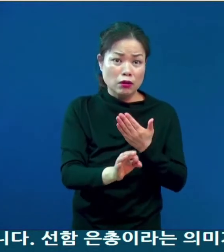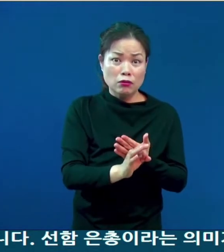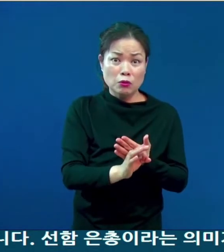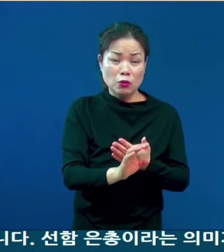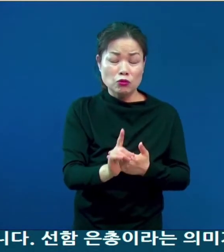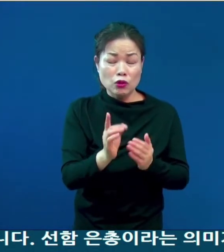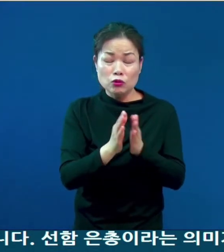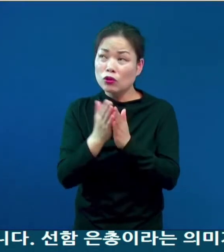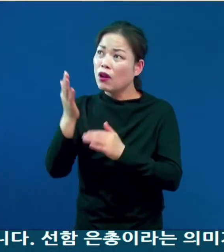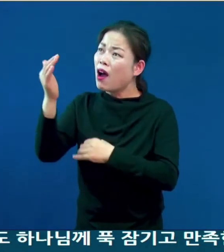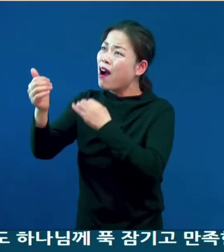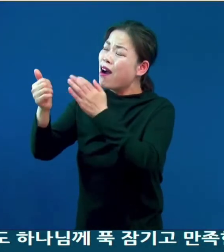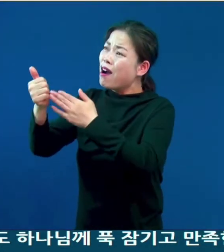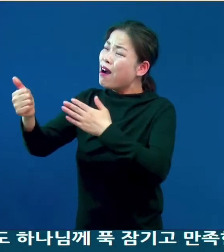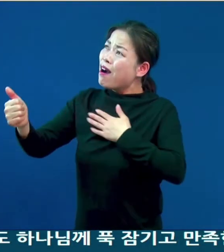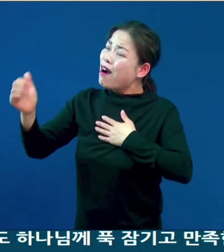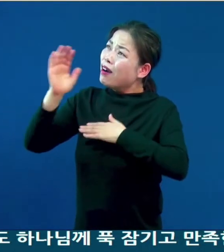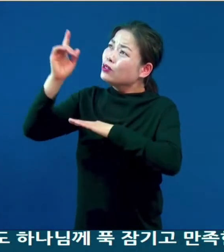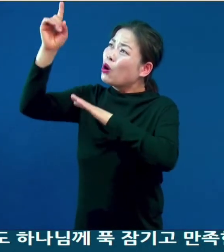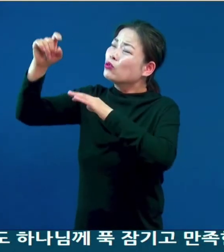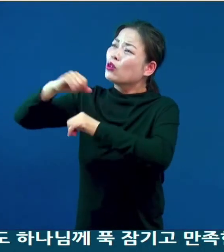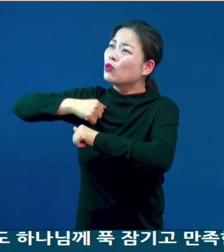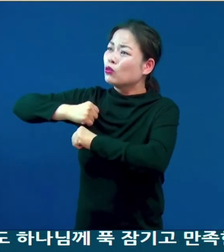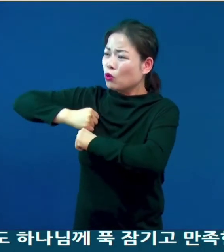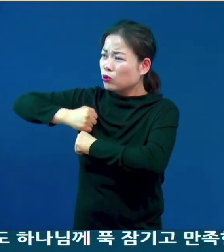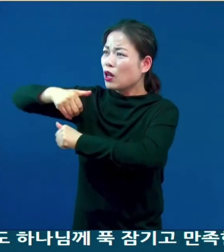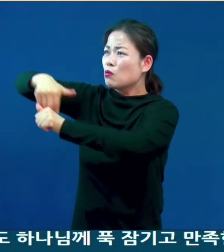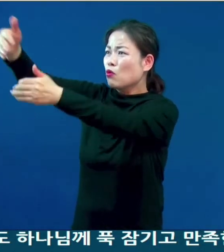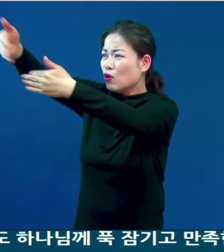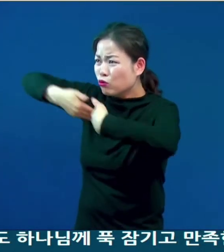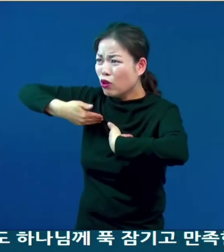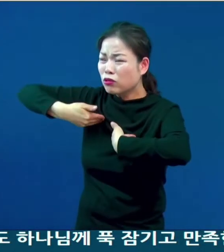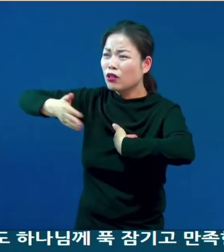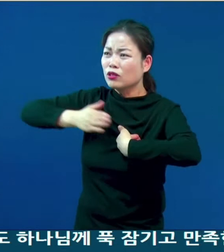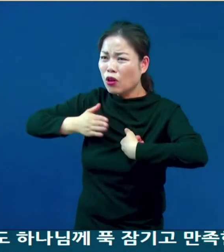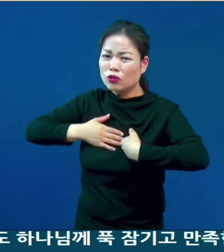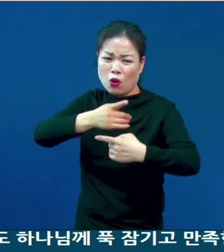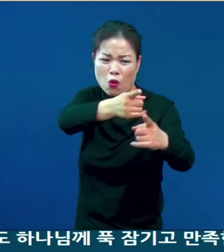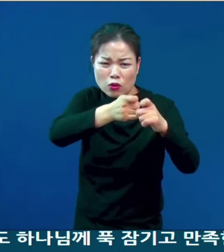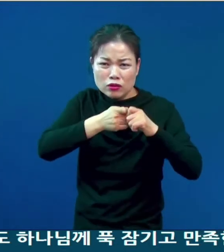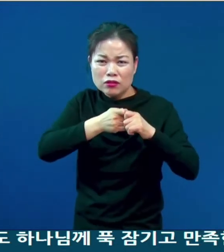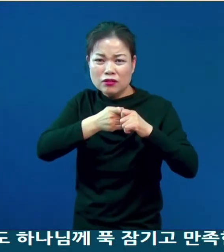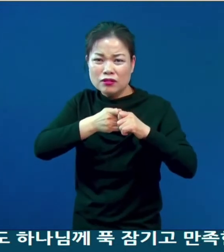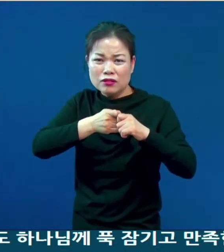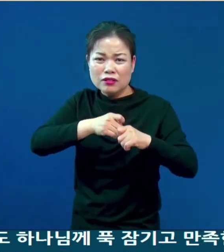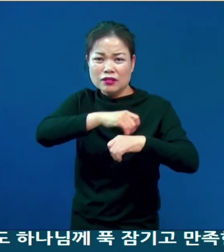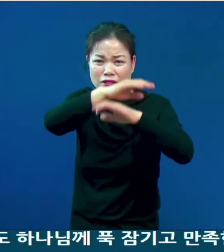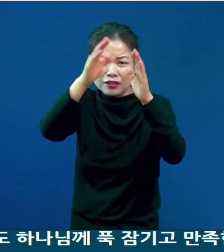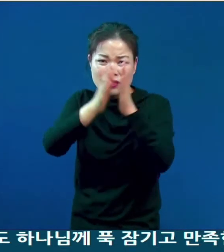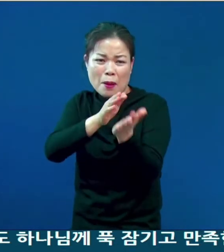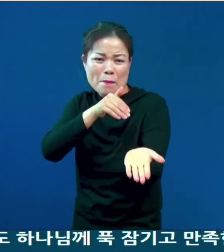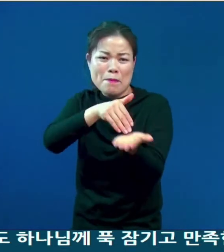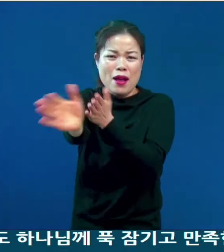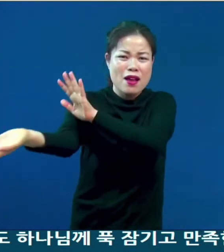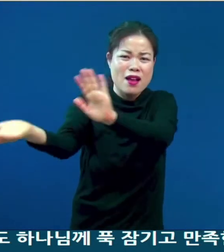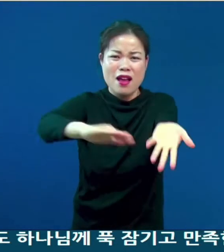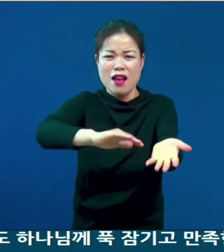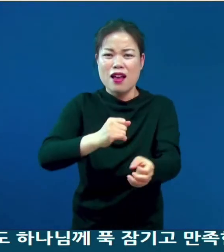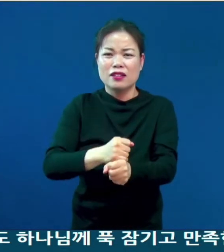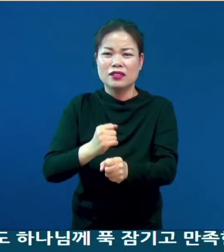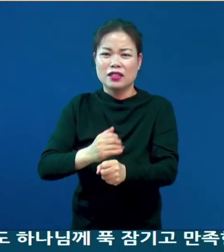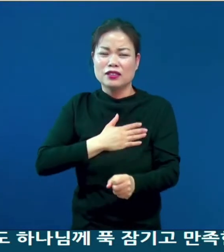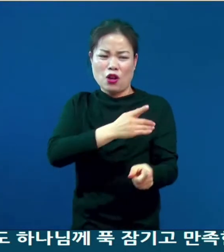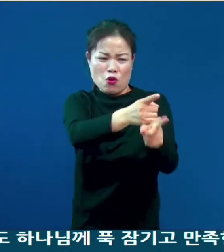되겠습니까? 하나님, 하늘의 천군 천사를 동원해 주셔서 저 대적과 원수들을 몰살시켜 주십시오.